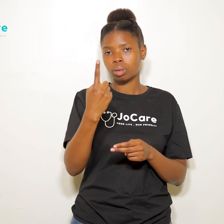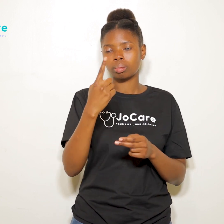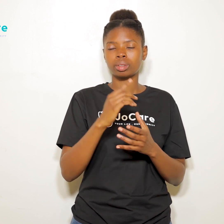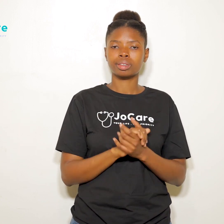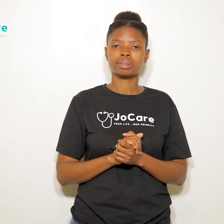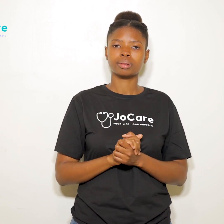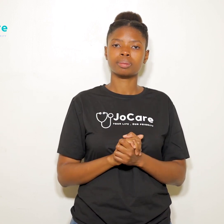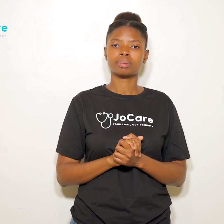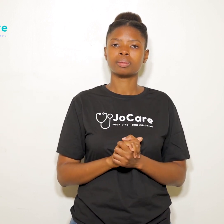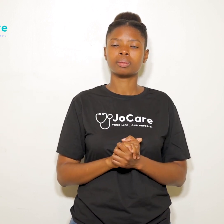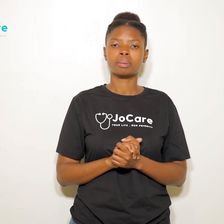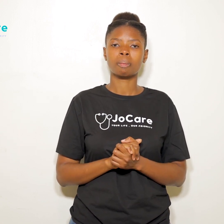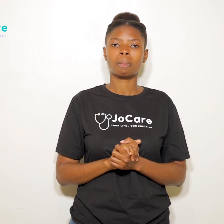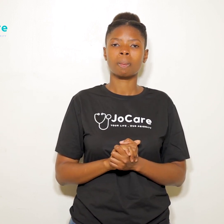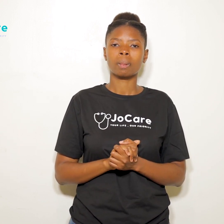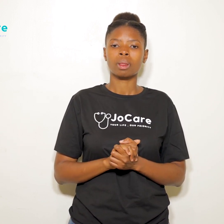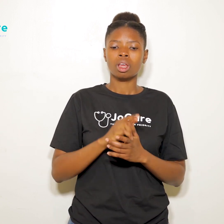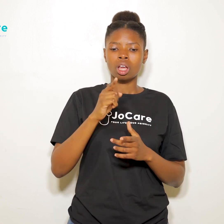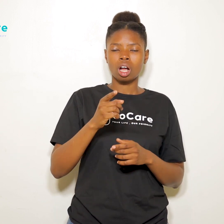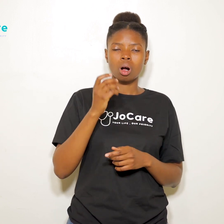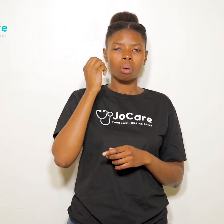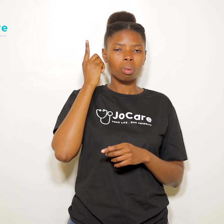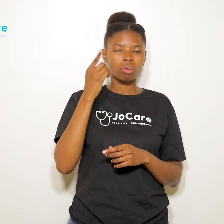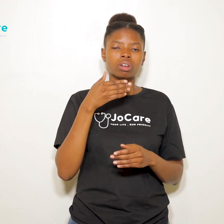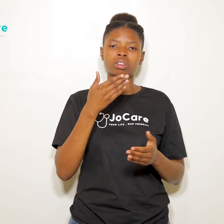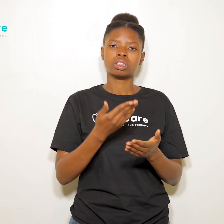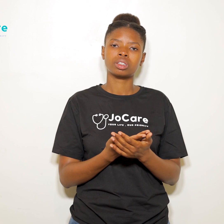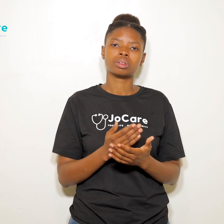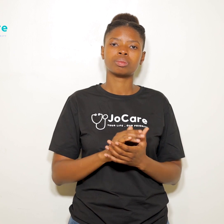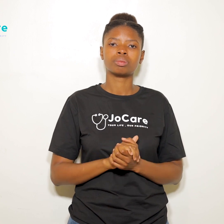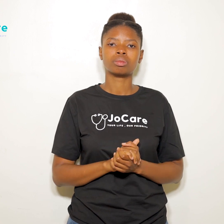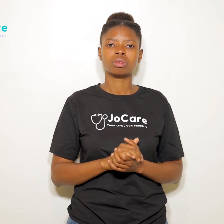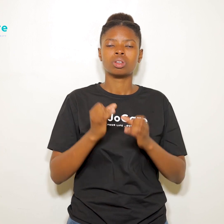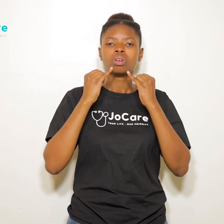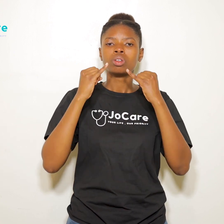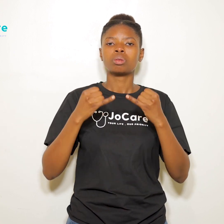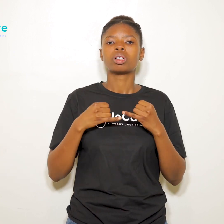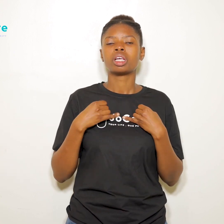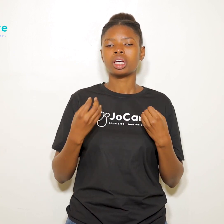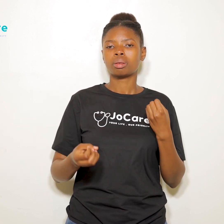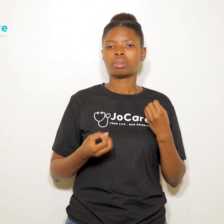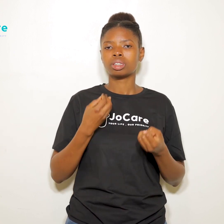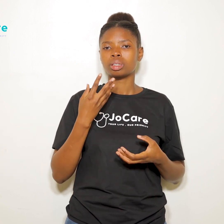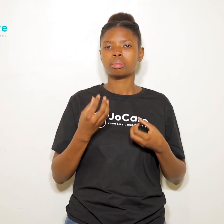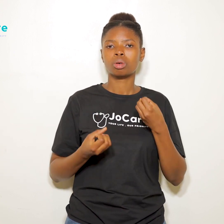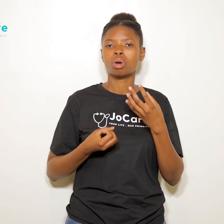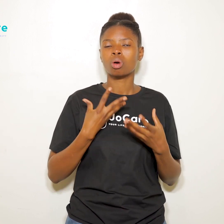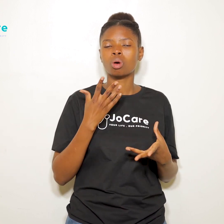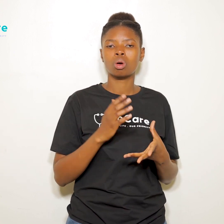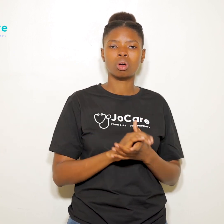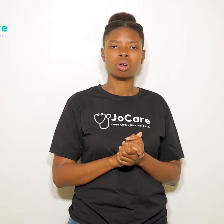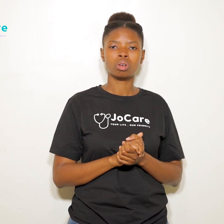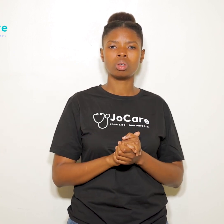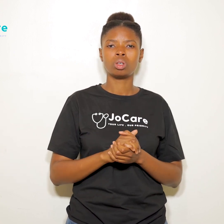Aho biri kumvikana neza. Watubwiye imisemburo, twabonyemo estrogene,